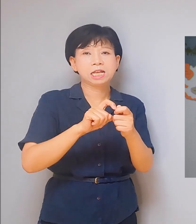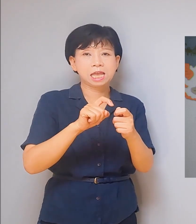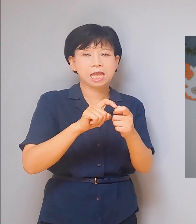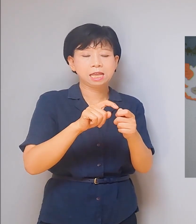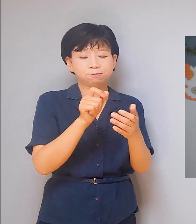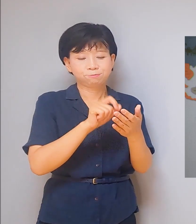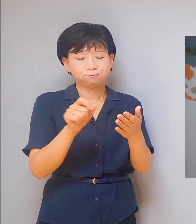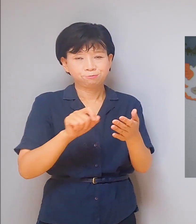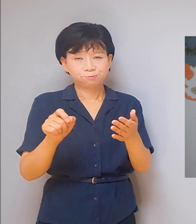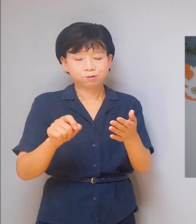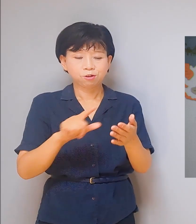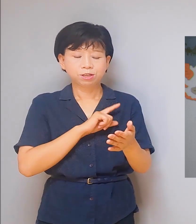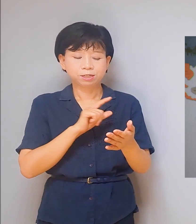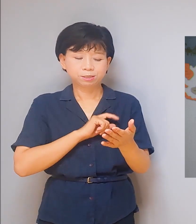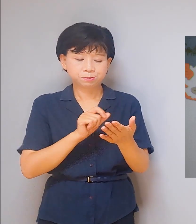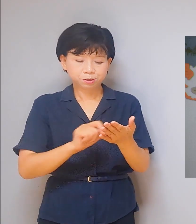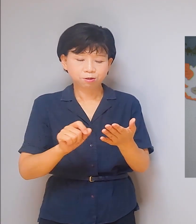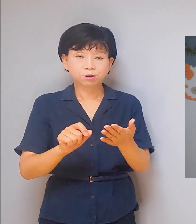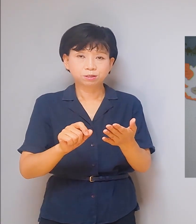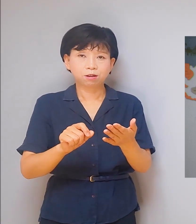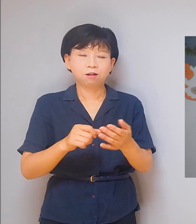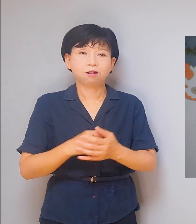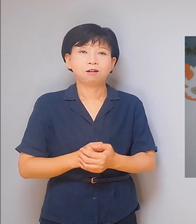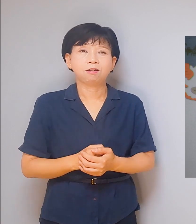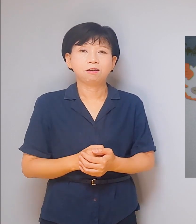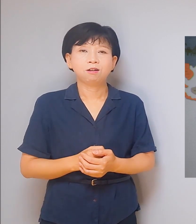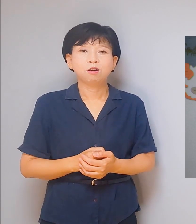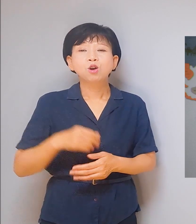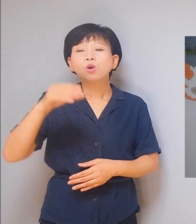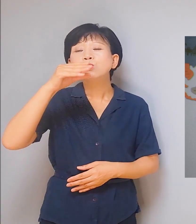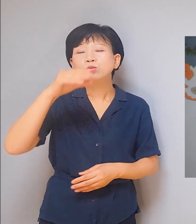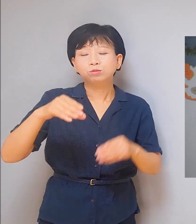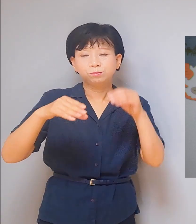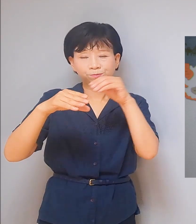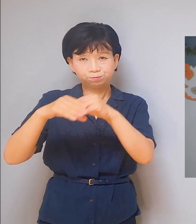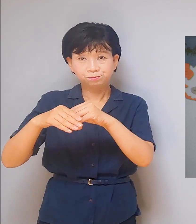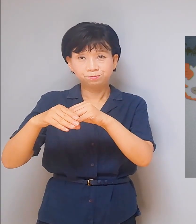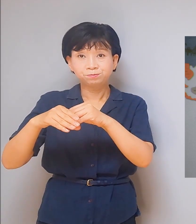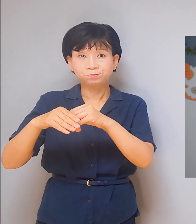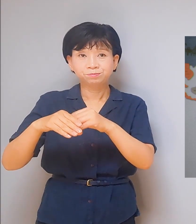적으시고 감사한 내용을 적어서 다음 주에 우리